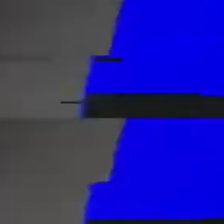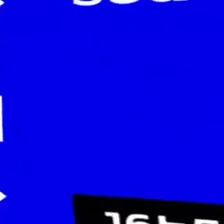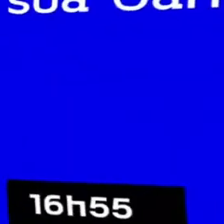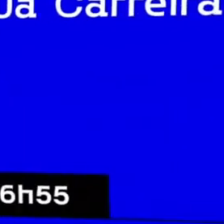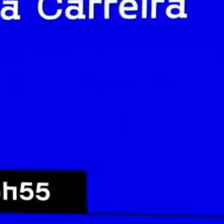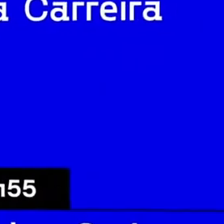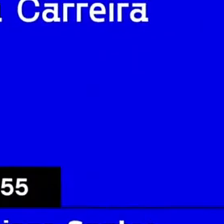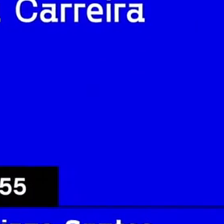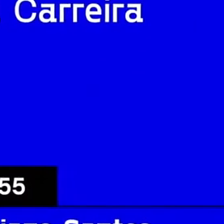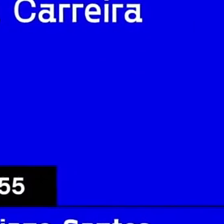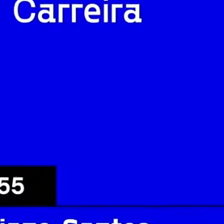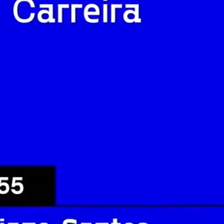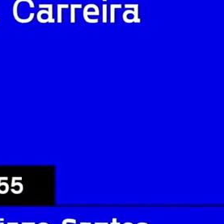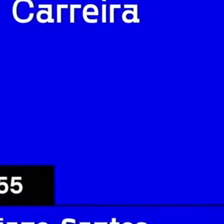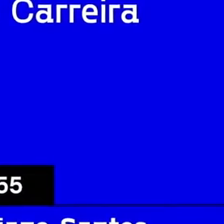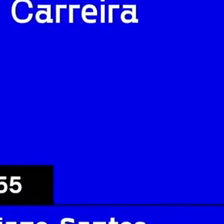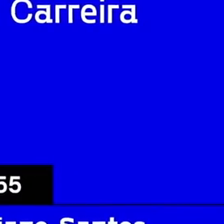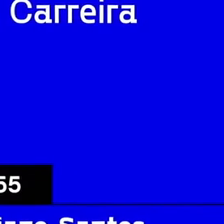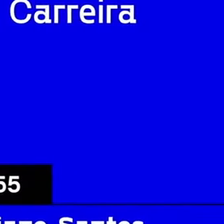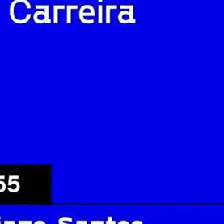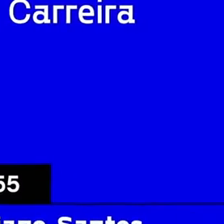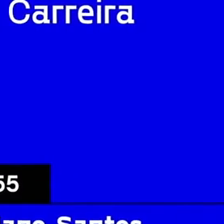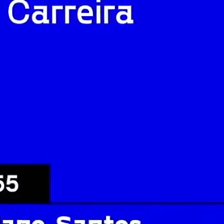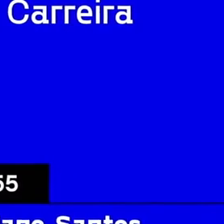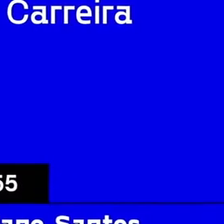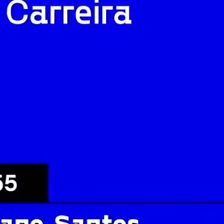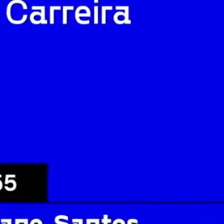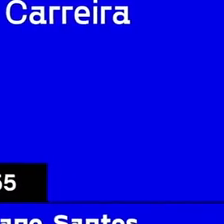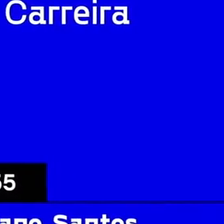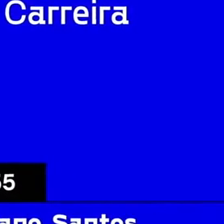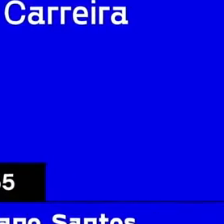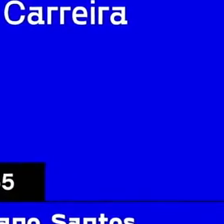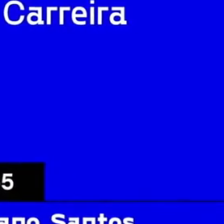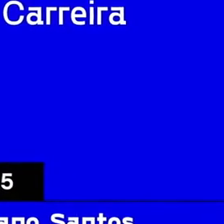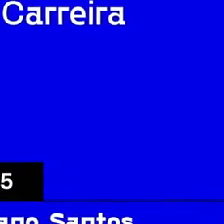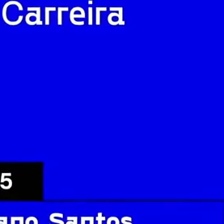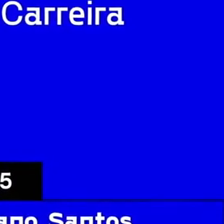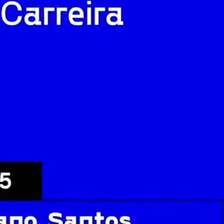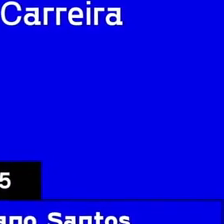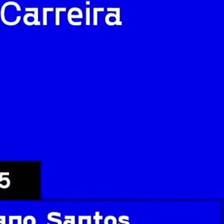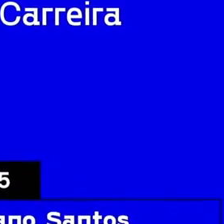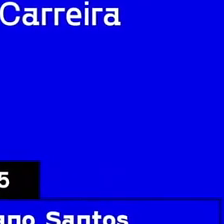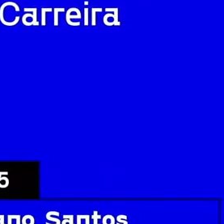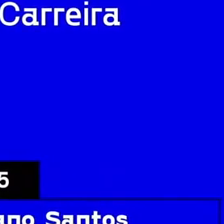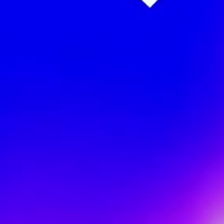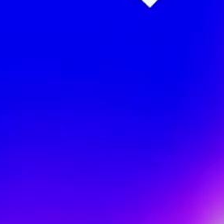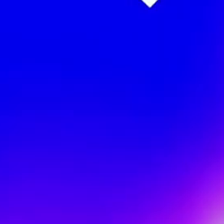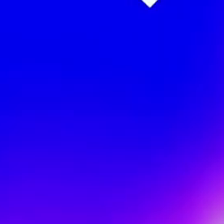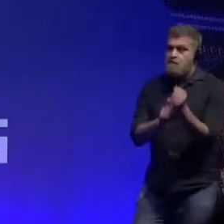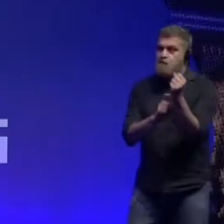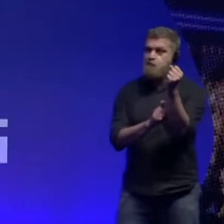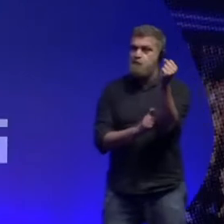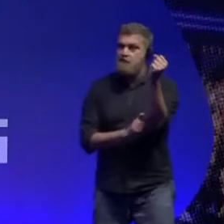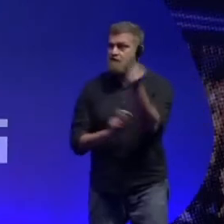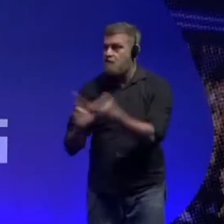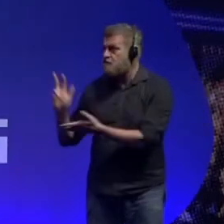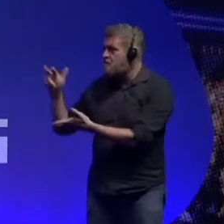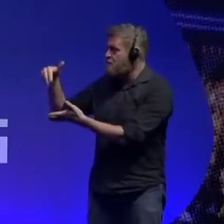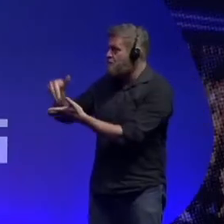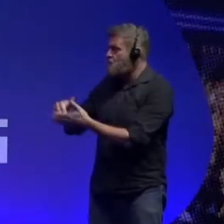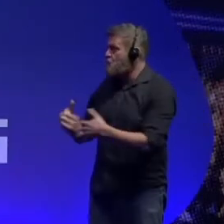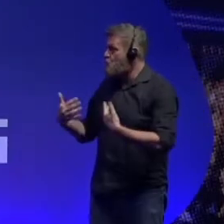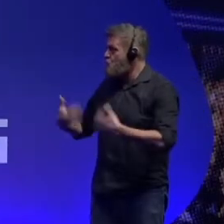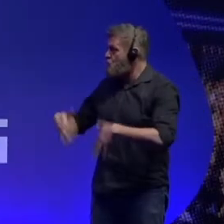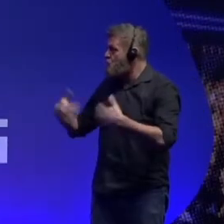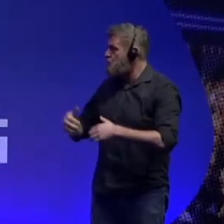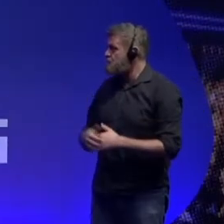de palmas, que legal, cara! Best-seller! Poxa, eu tô até nervoso aqui de ter o Luciano.